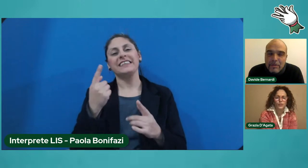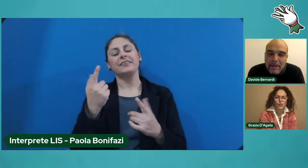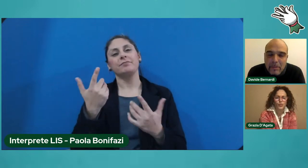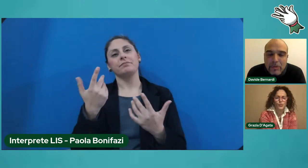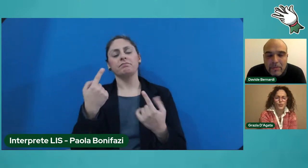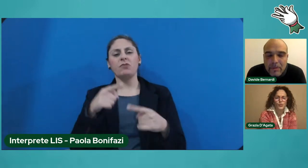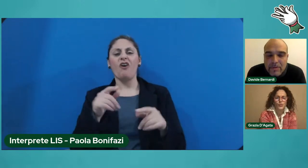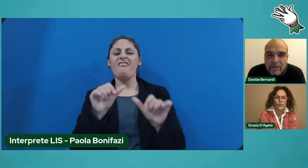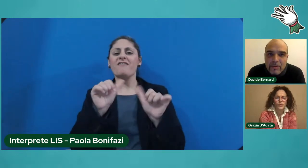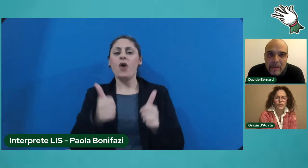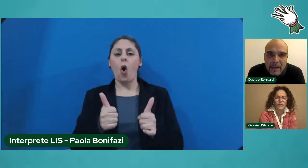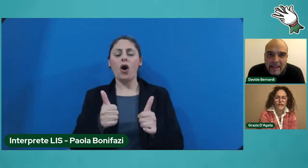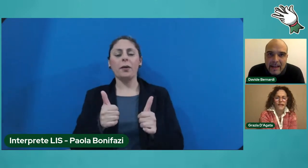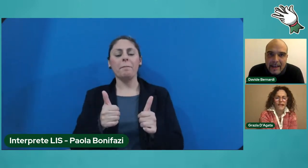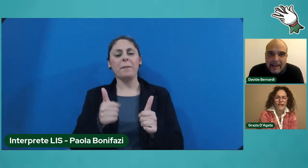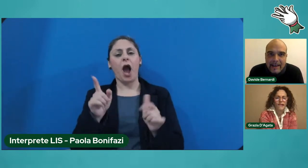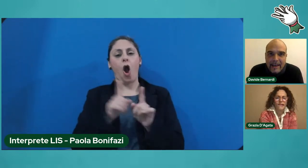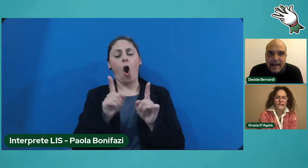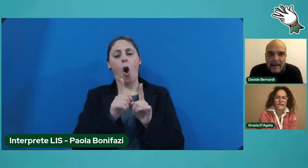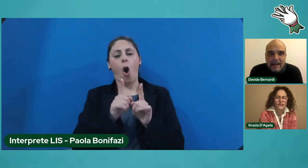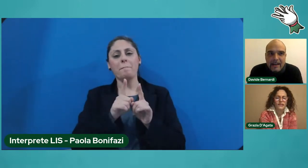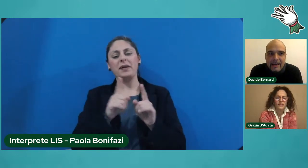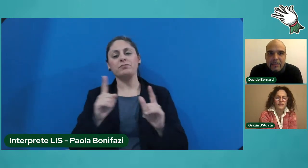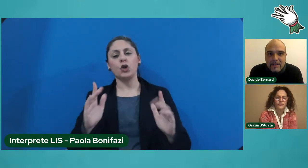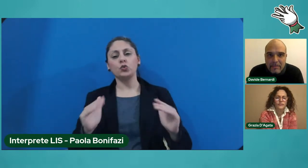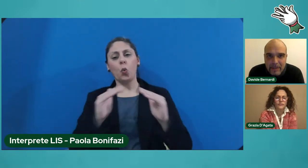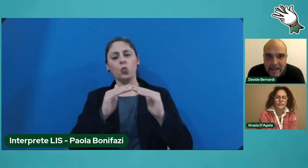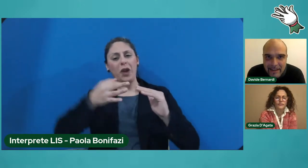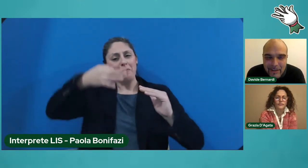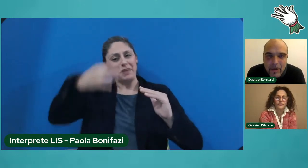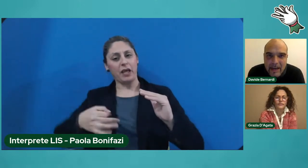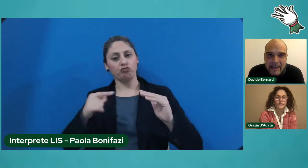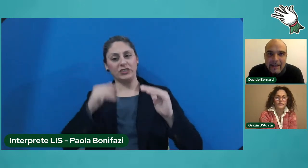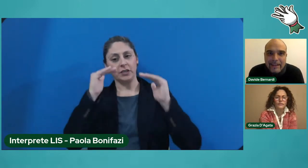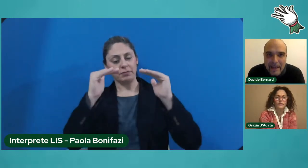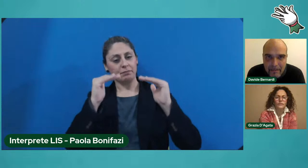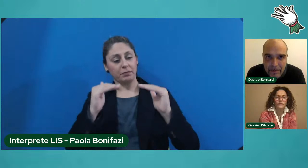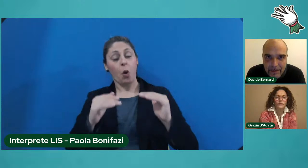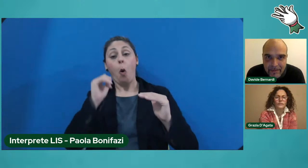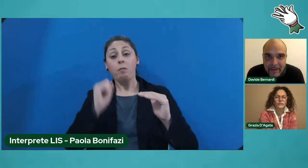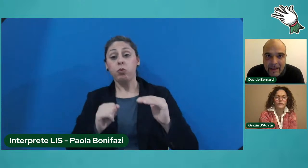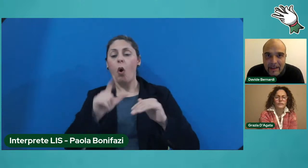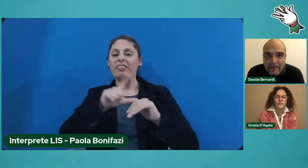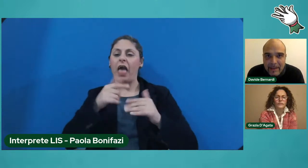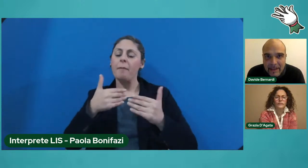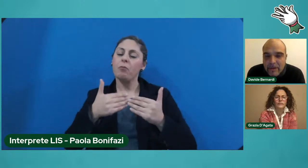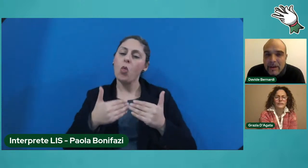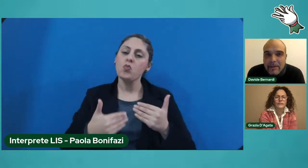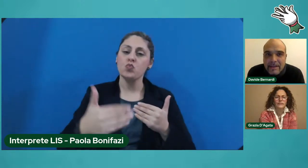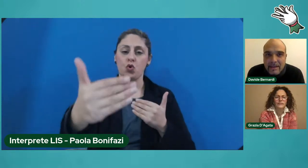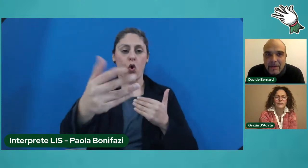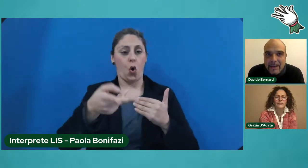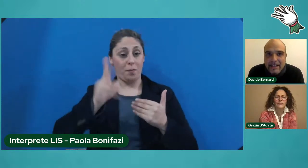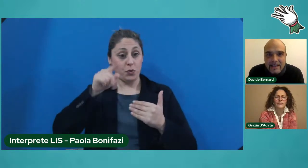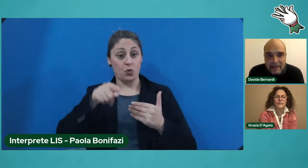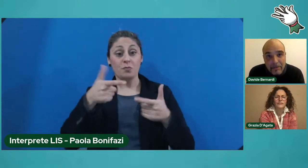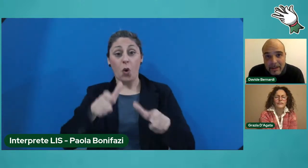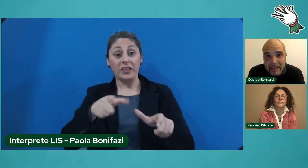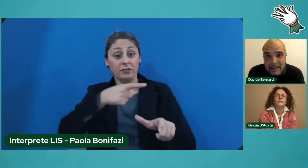forma molto più strutturata e che ha la possibilità di durare nel tempo, perché noi pensiamo che sia